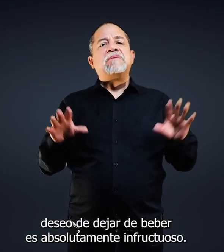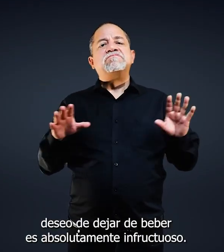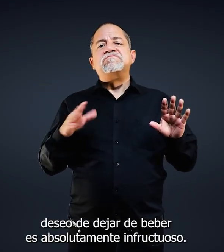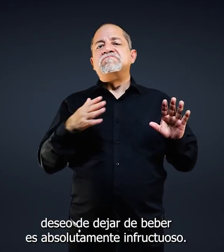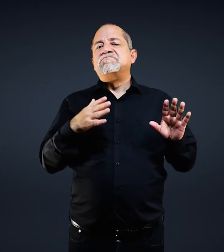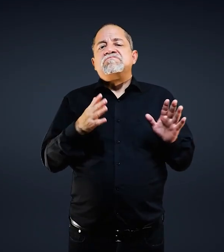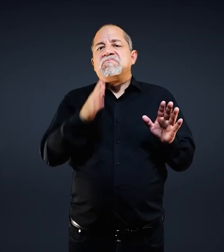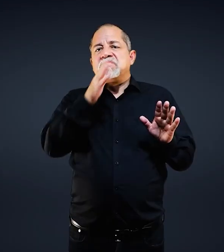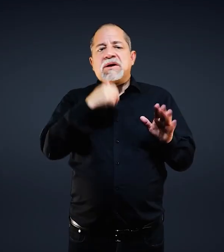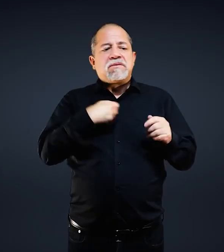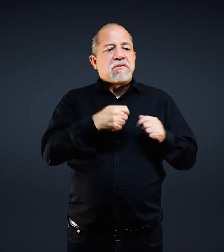infructuoso.